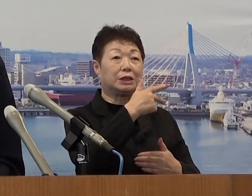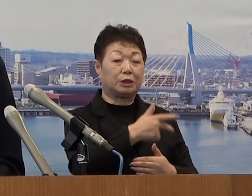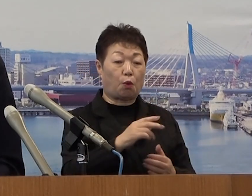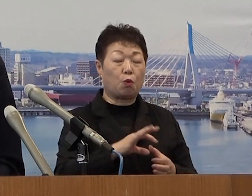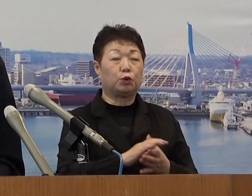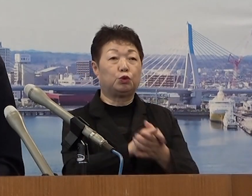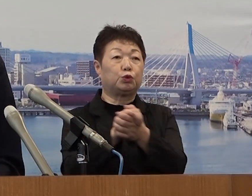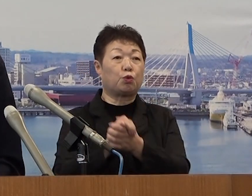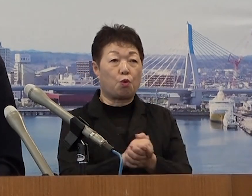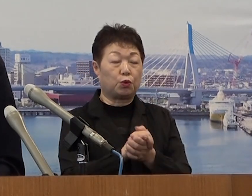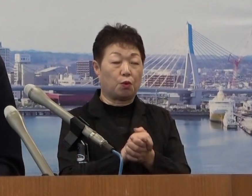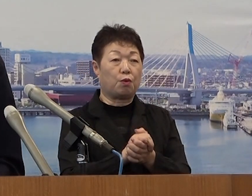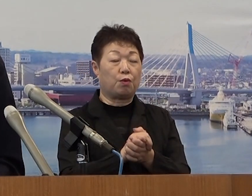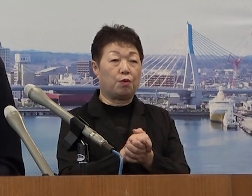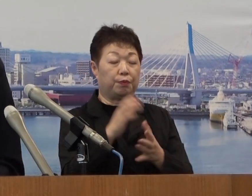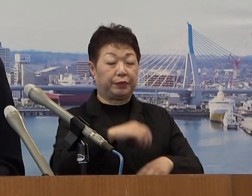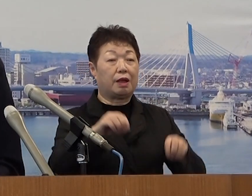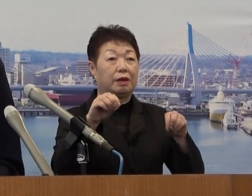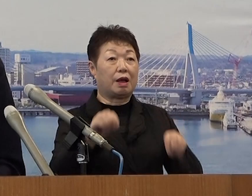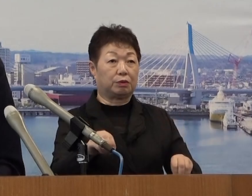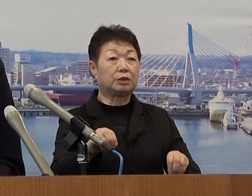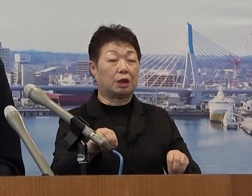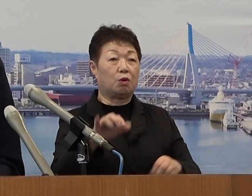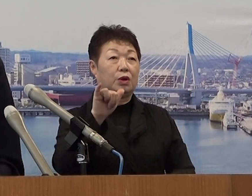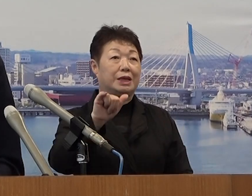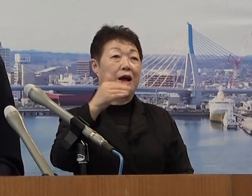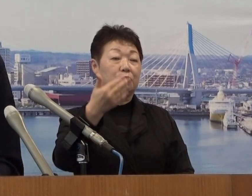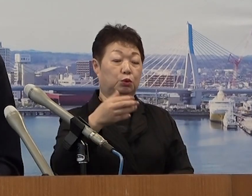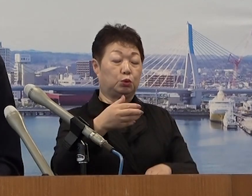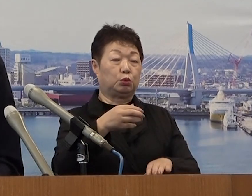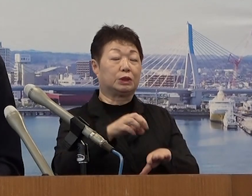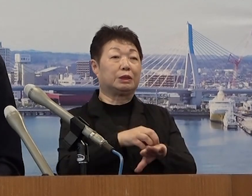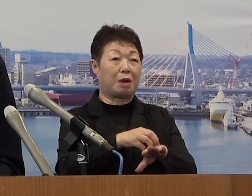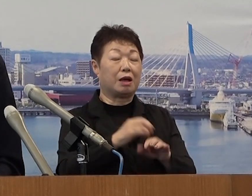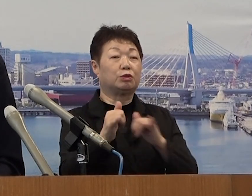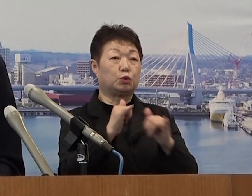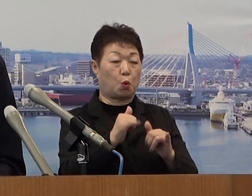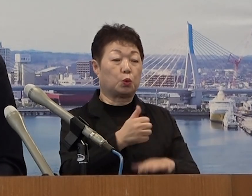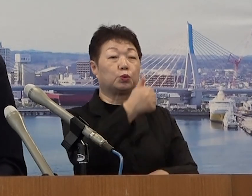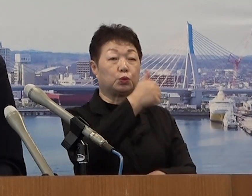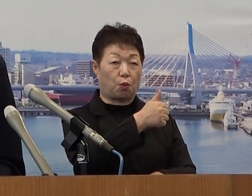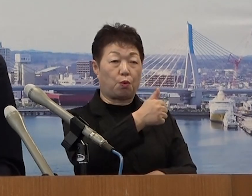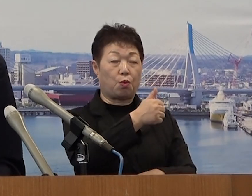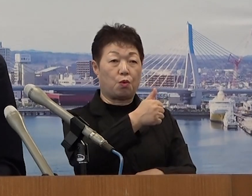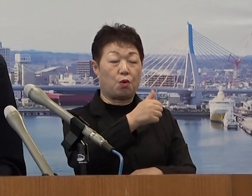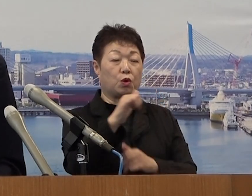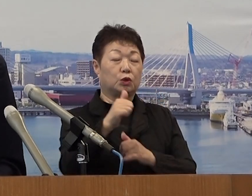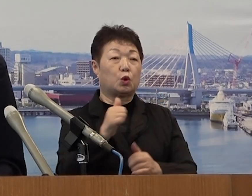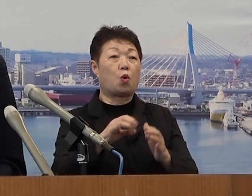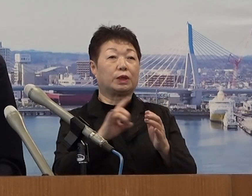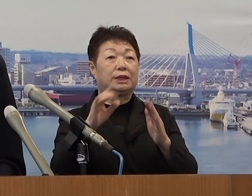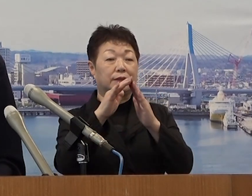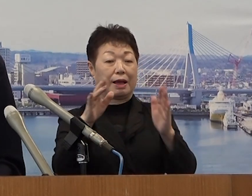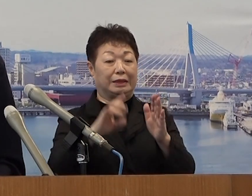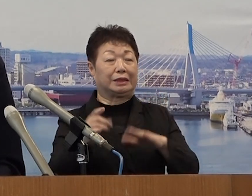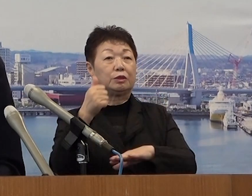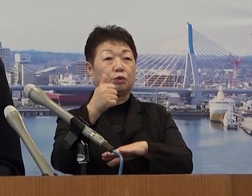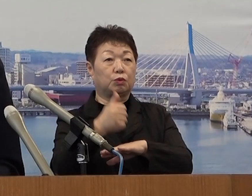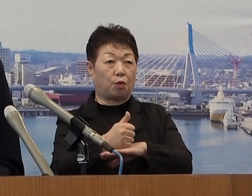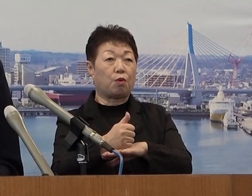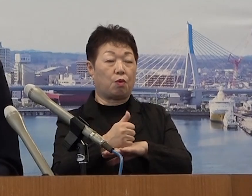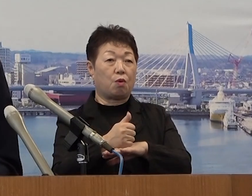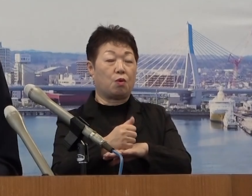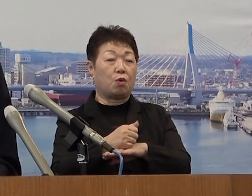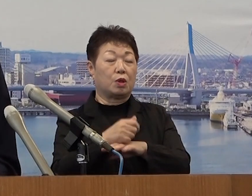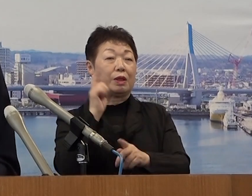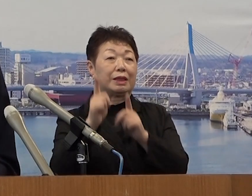好名約を締結している屋久島町から町長、町議会議長のほか屋久島